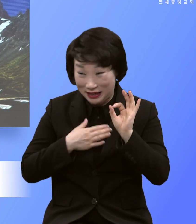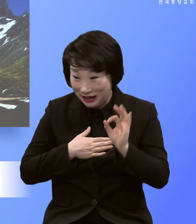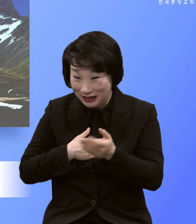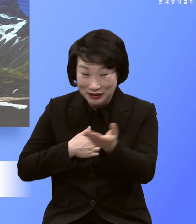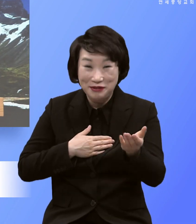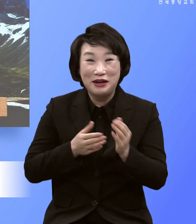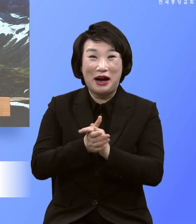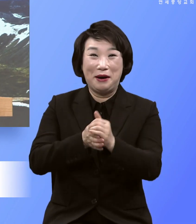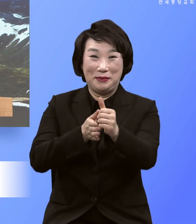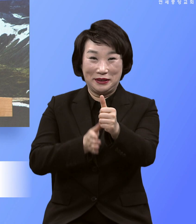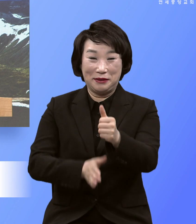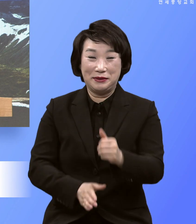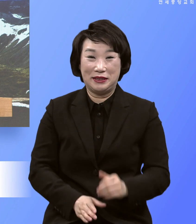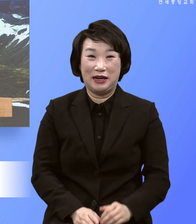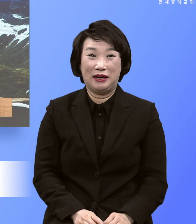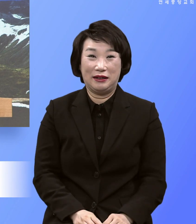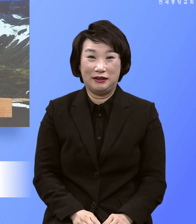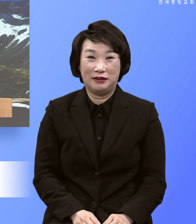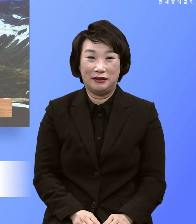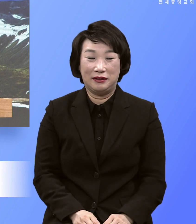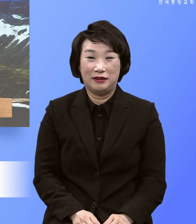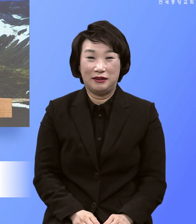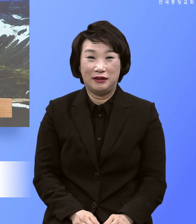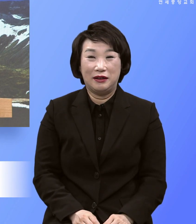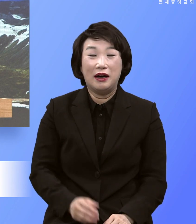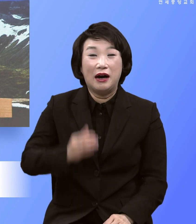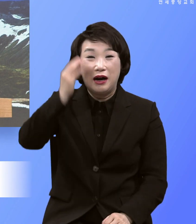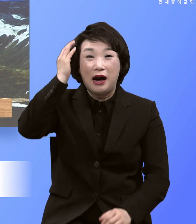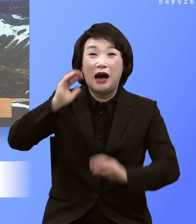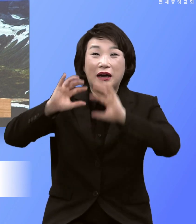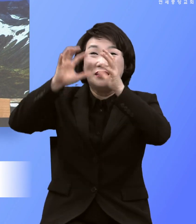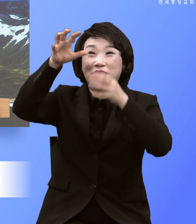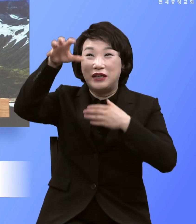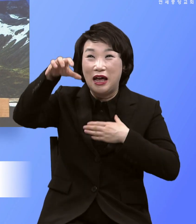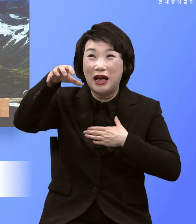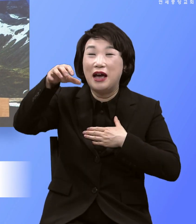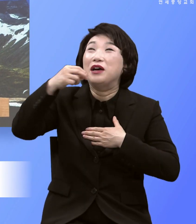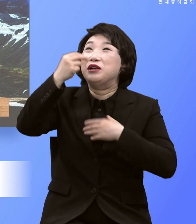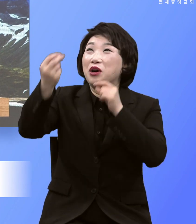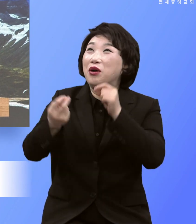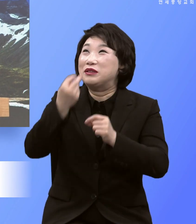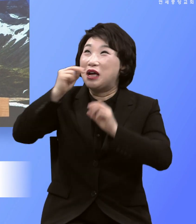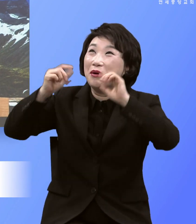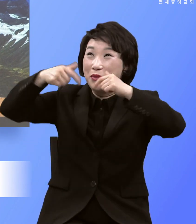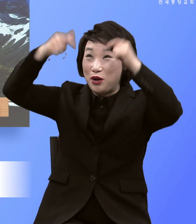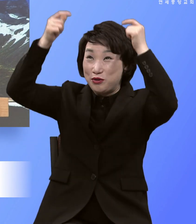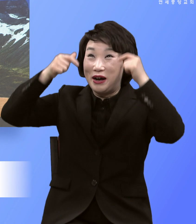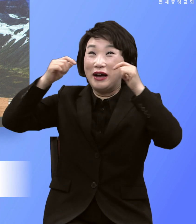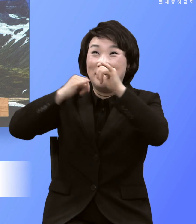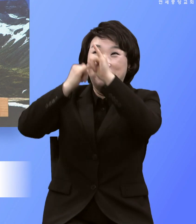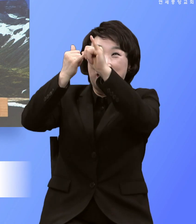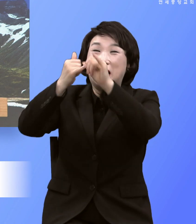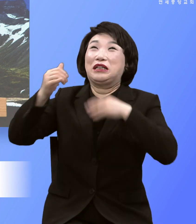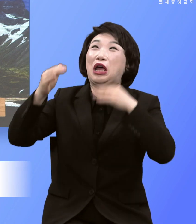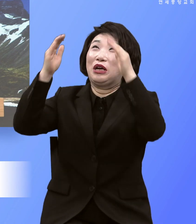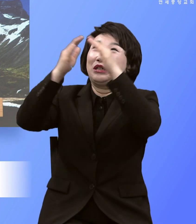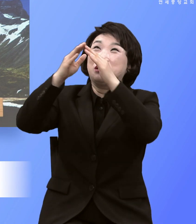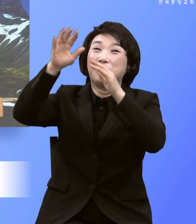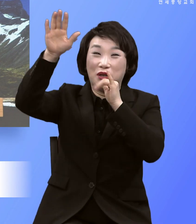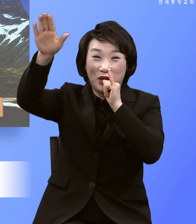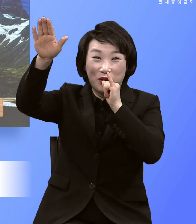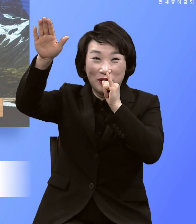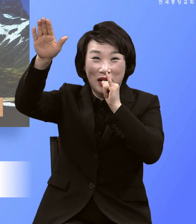동의하시면 아멘합니다. 하늘의 영생과 면류관과 상과 내 집이